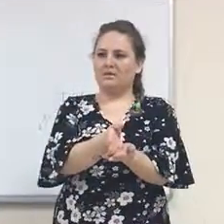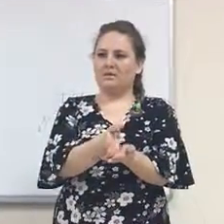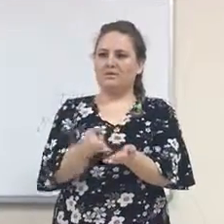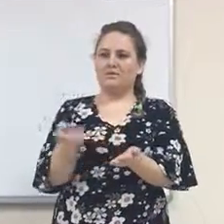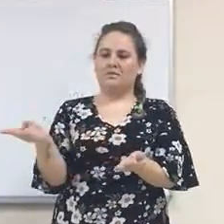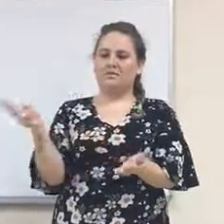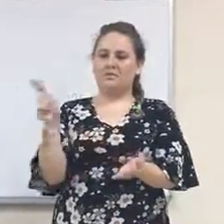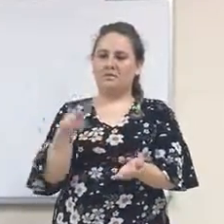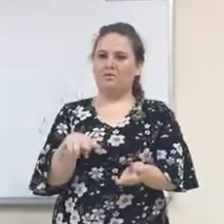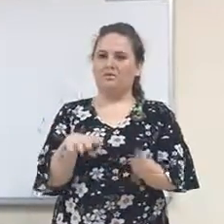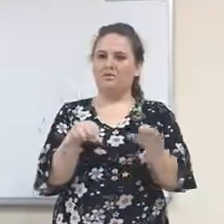mezar,